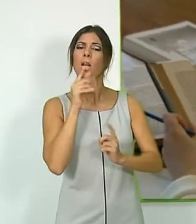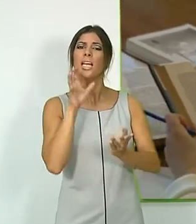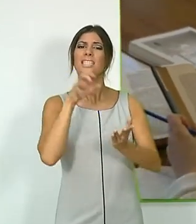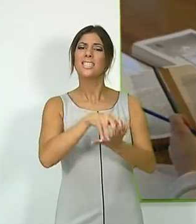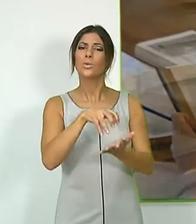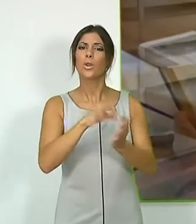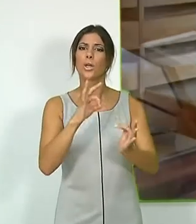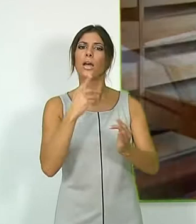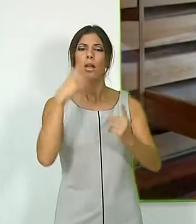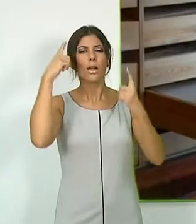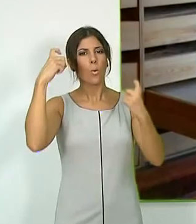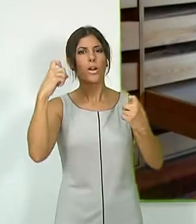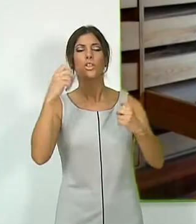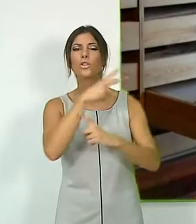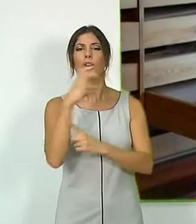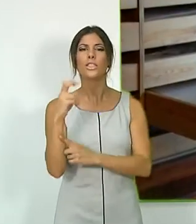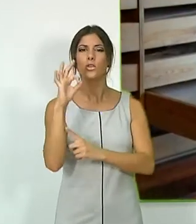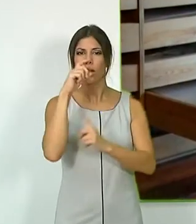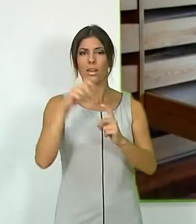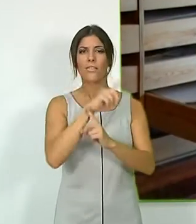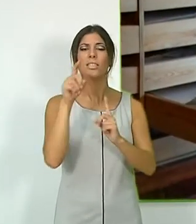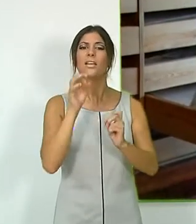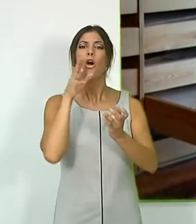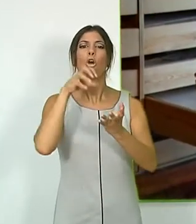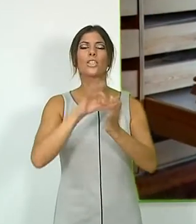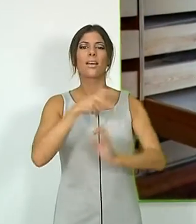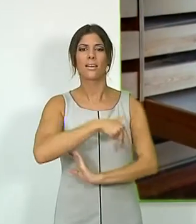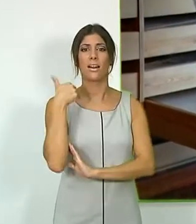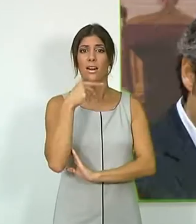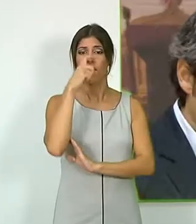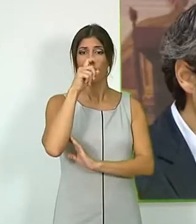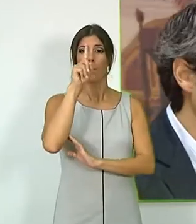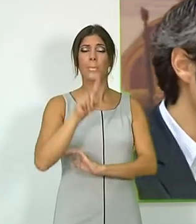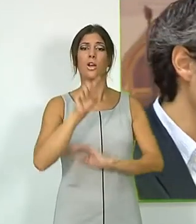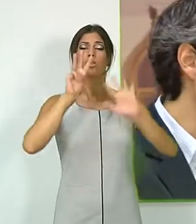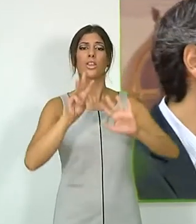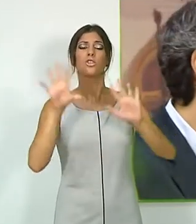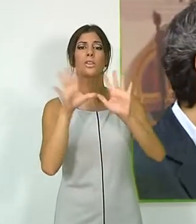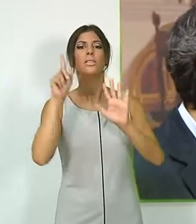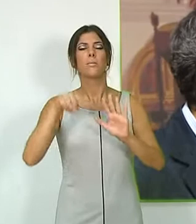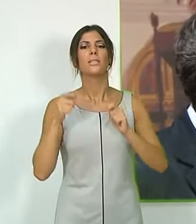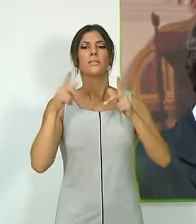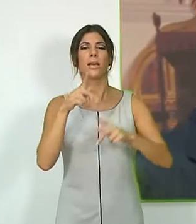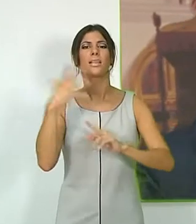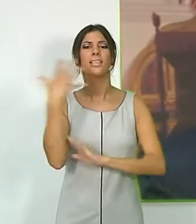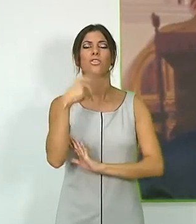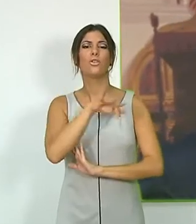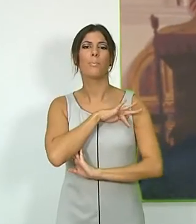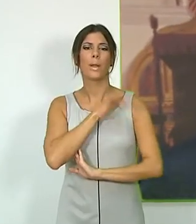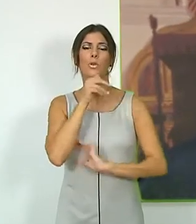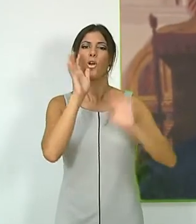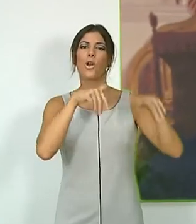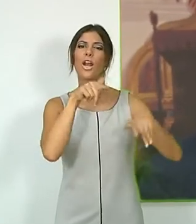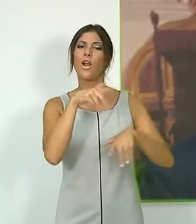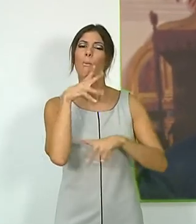acto institucional conmemorativo del 200 aniversario de las Cortes Generales Extraordinarias de 1810 y la entrega del quinto